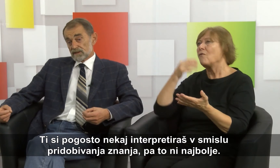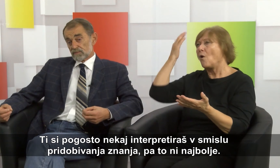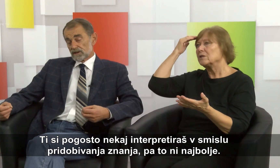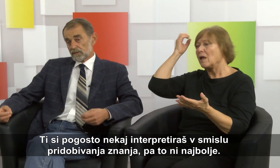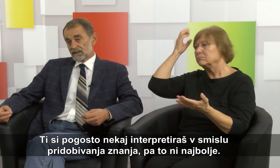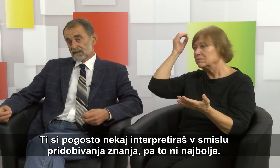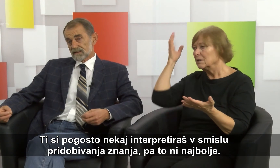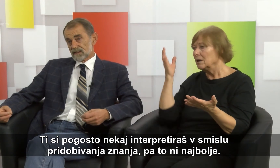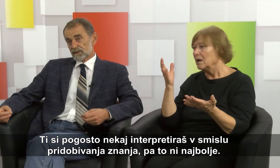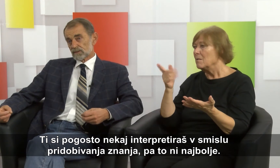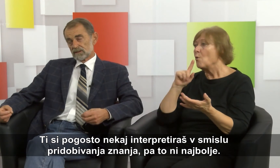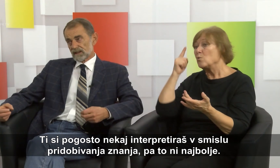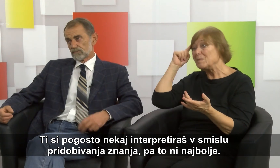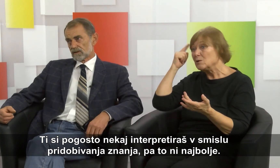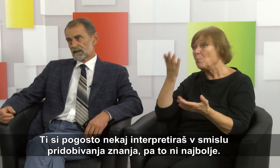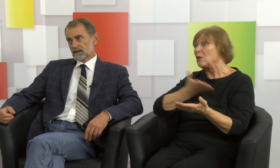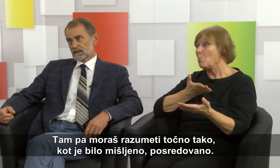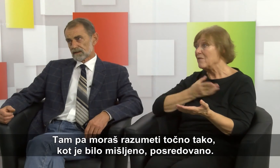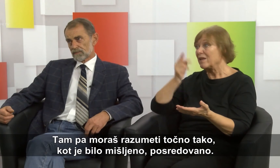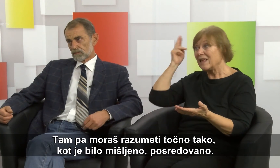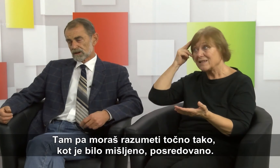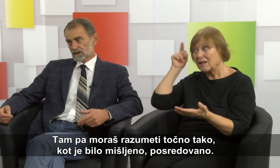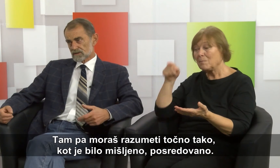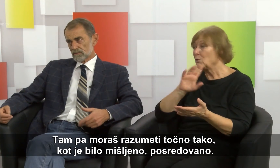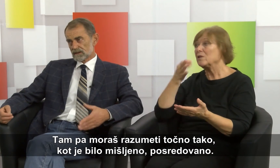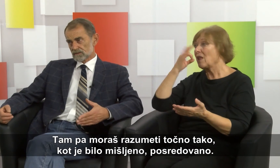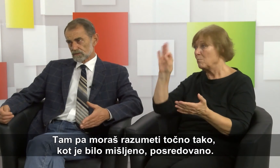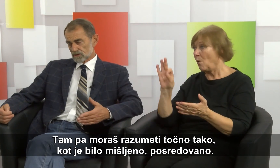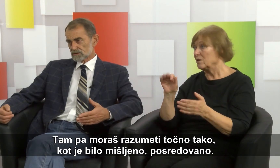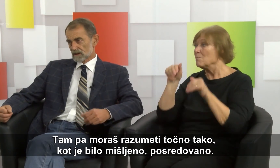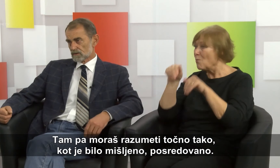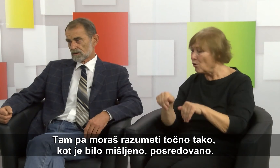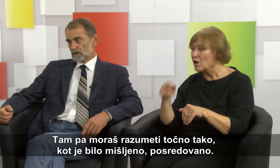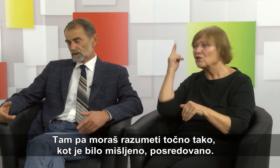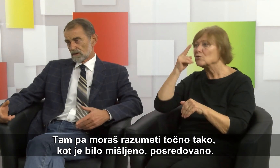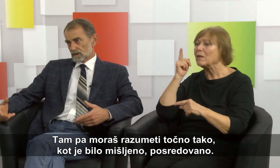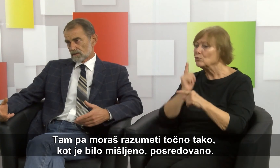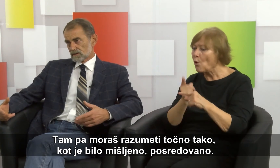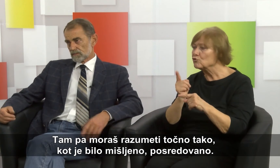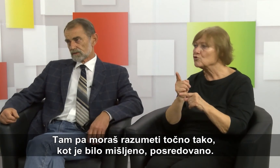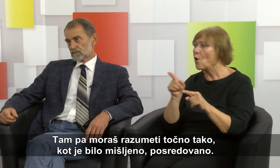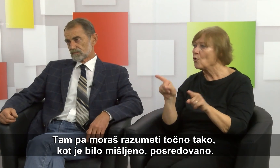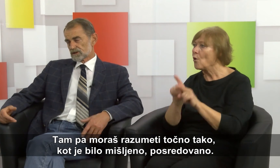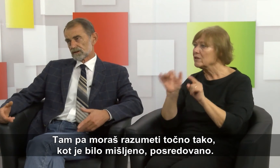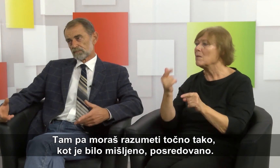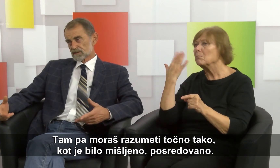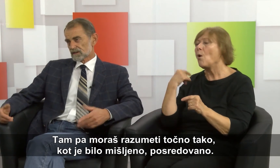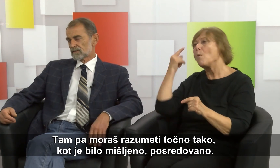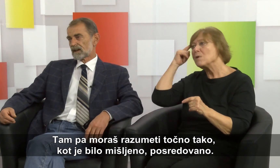smislu pridobivanja znanja pa to ni najbolje. Ne. Tam pa moraš razumeti točno tako, kot je bilo mišljeno posredovano.